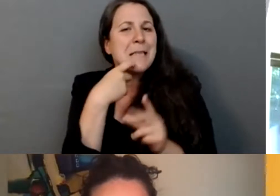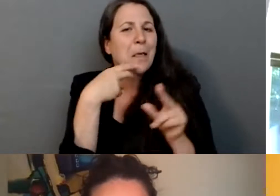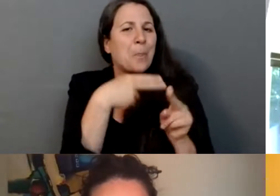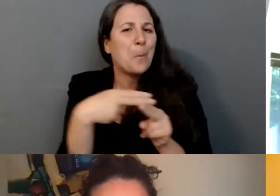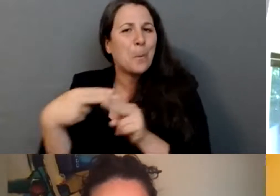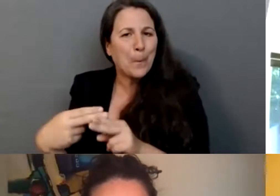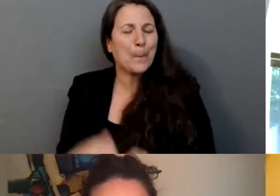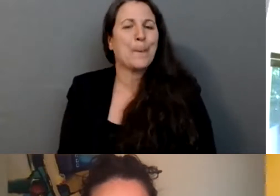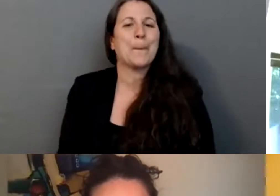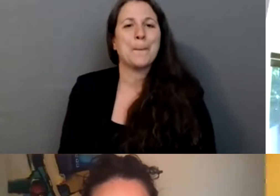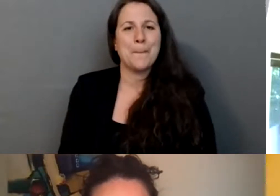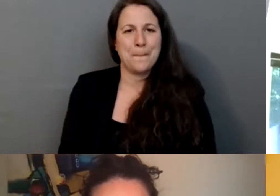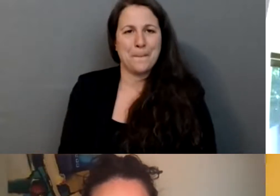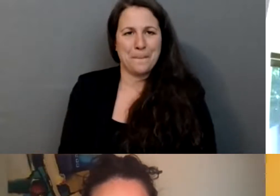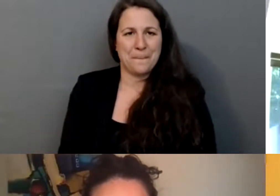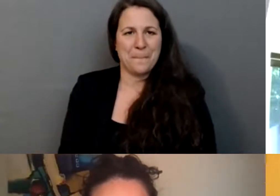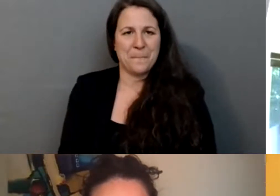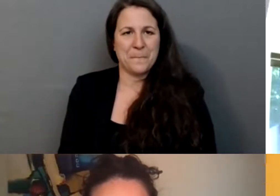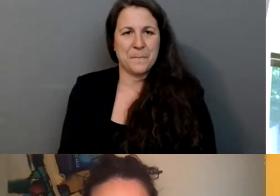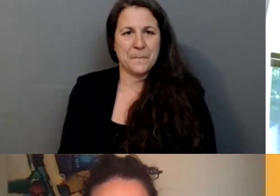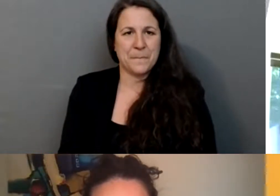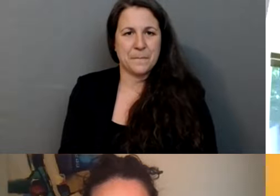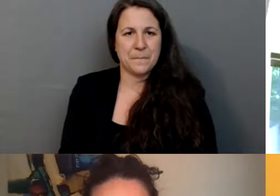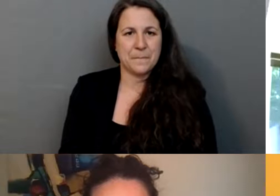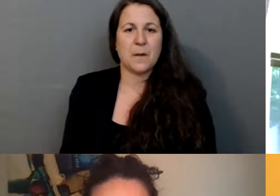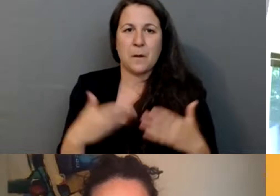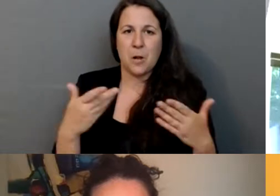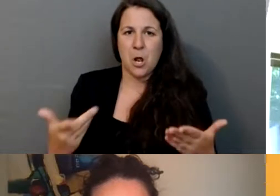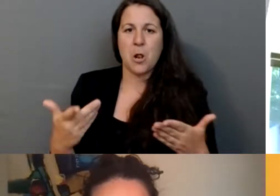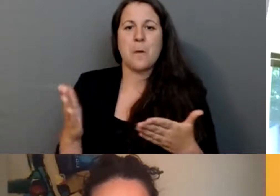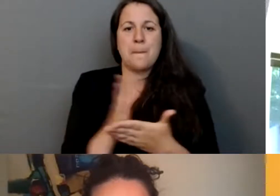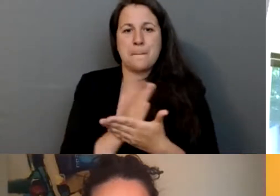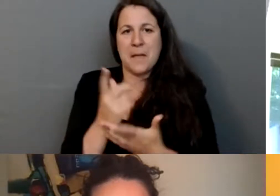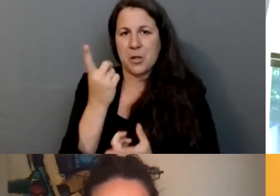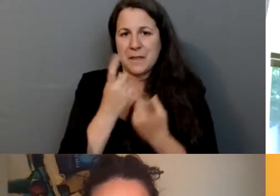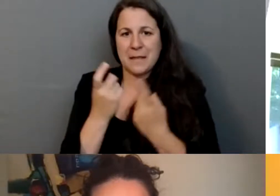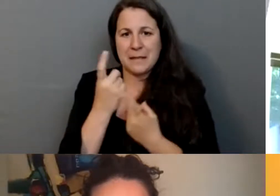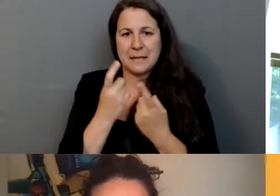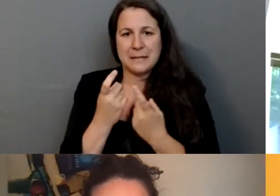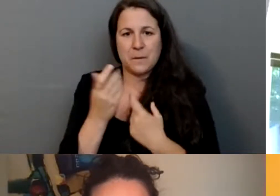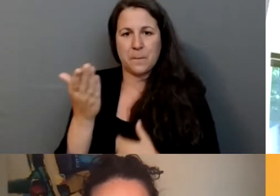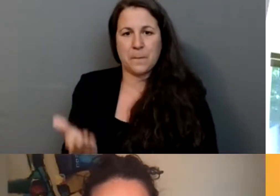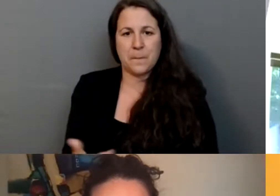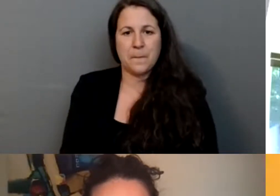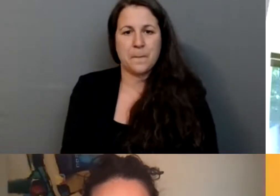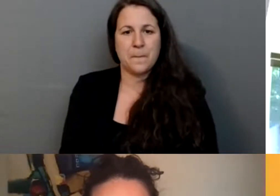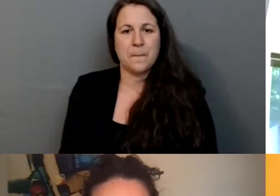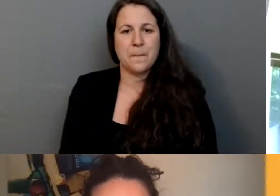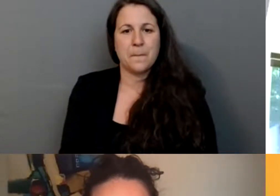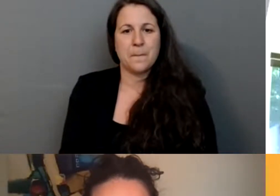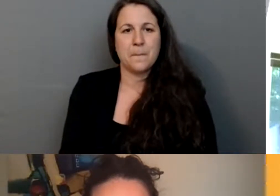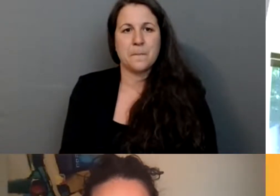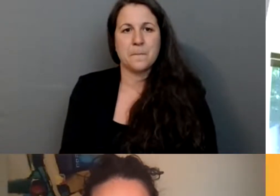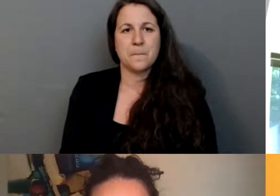dernière partie de notre lancement. Alors, la période de questions et d'échanges est ouverte. Il est possible de poser